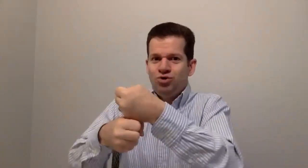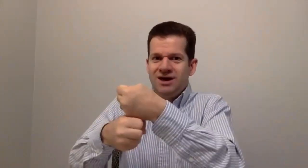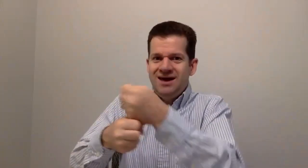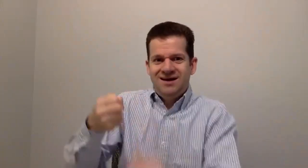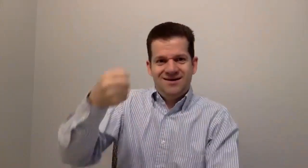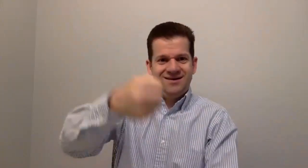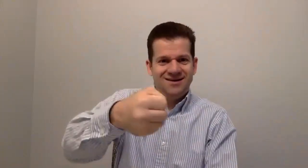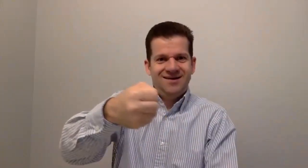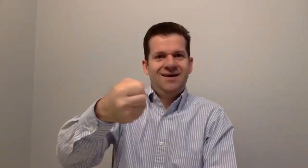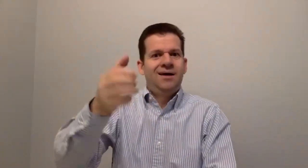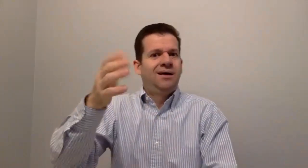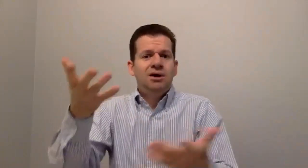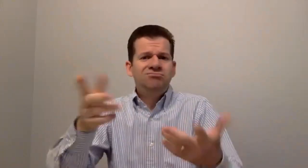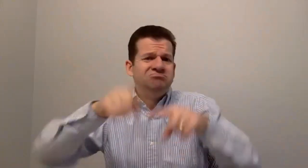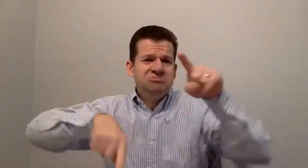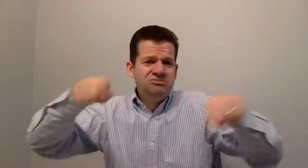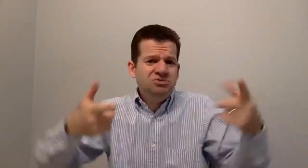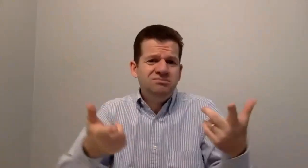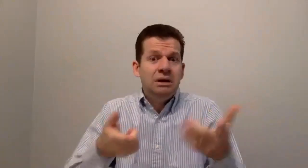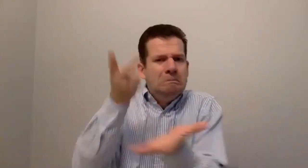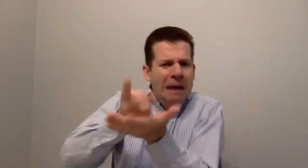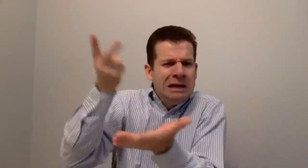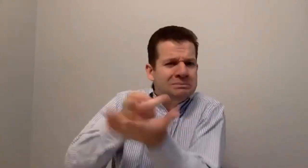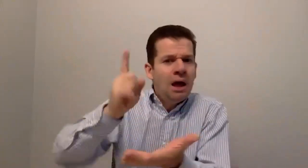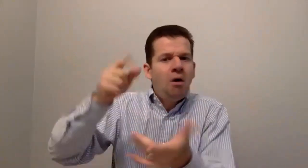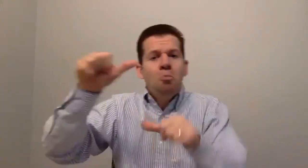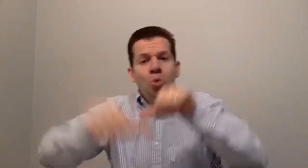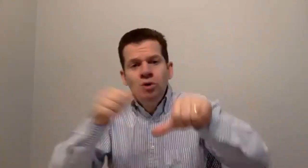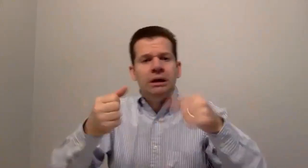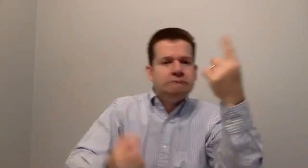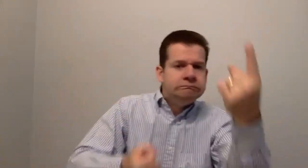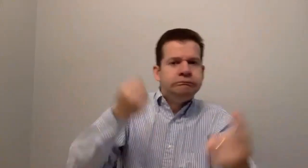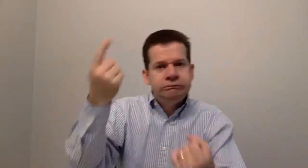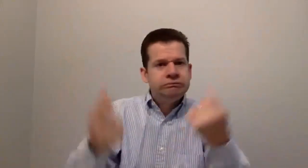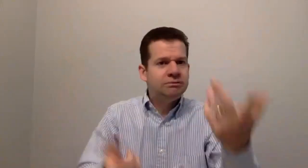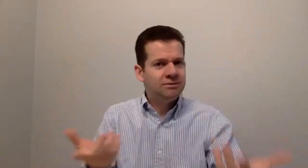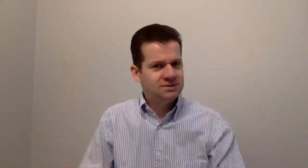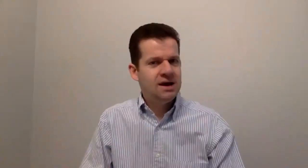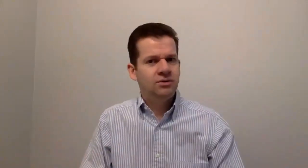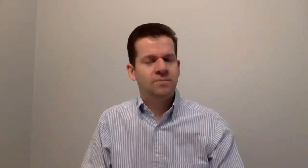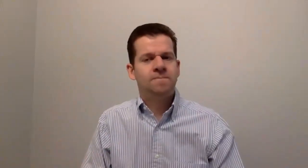buquê. Então, mesmo, não, muda. Certo?